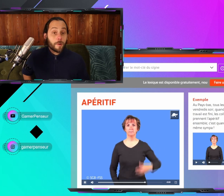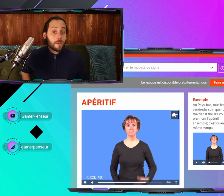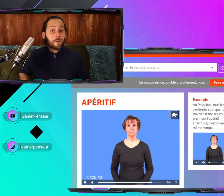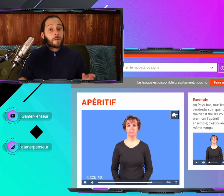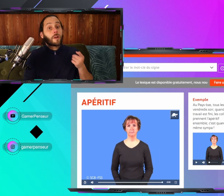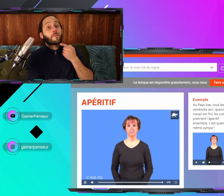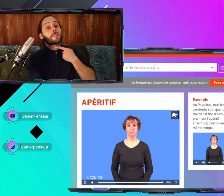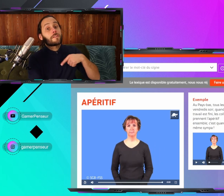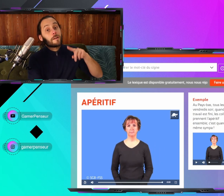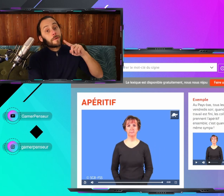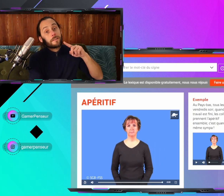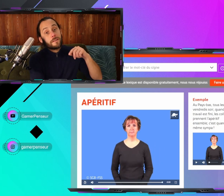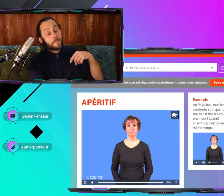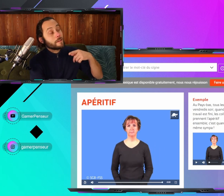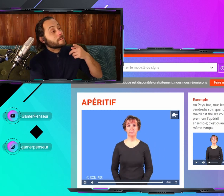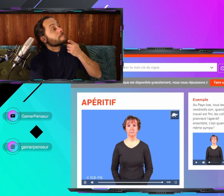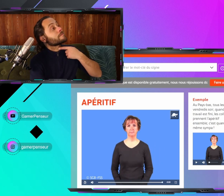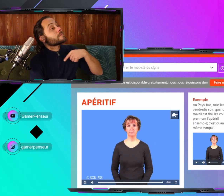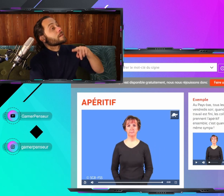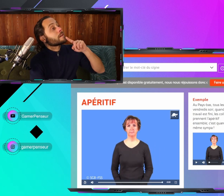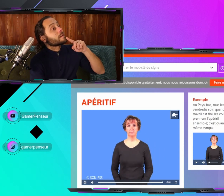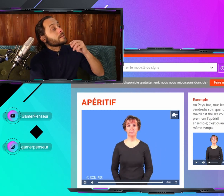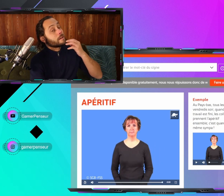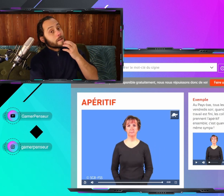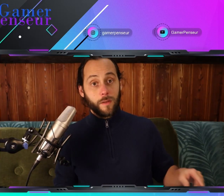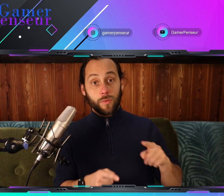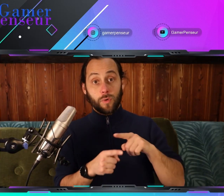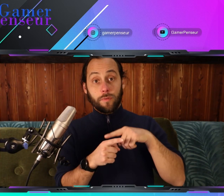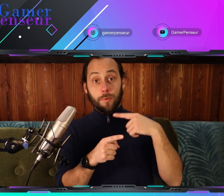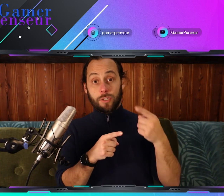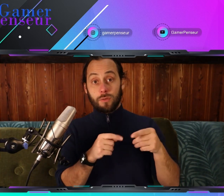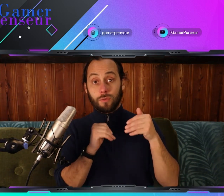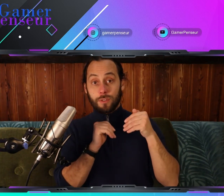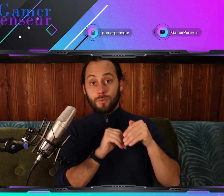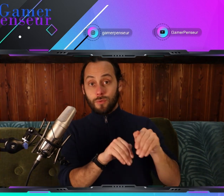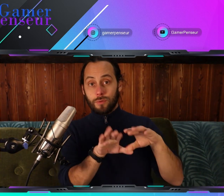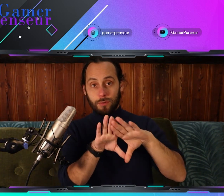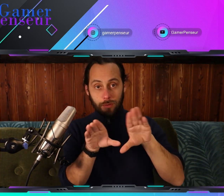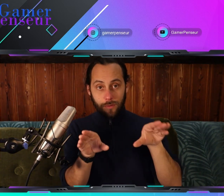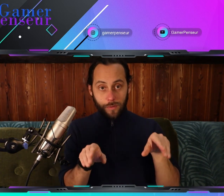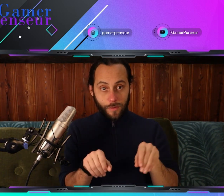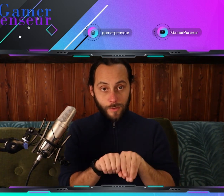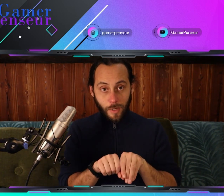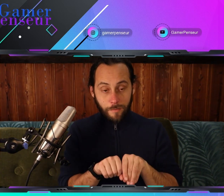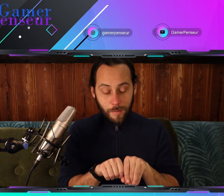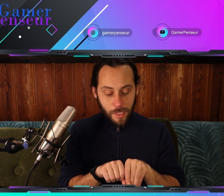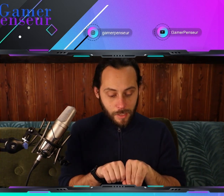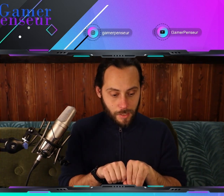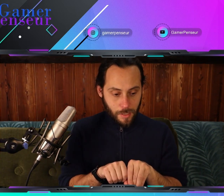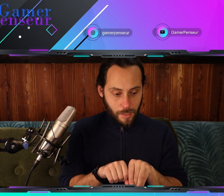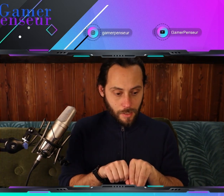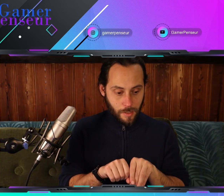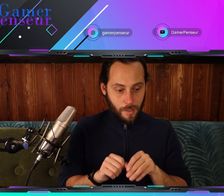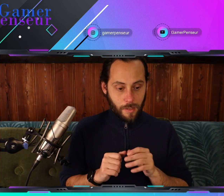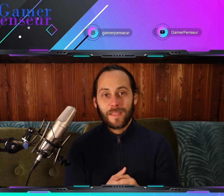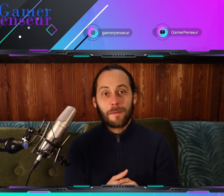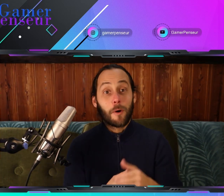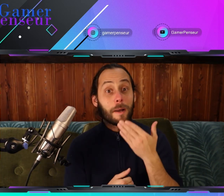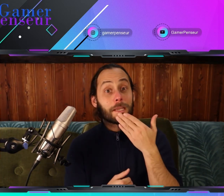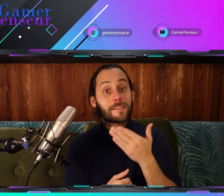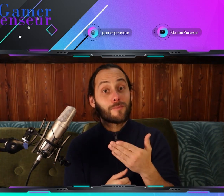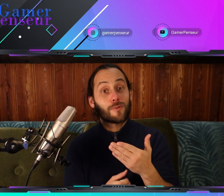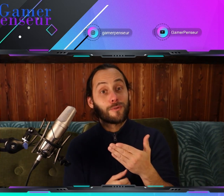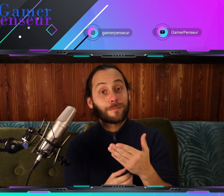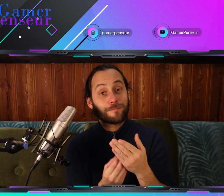Ah voilà, ok. Alors moi je signe apéritif. Donc fois prochaine, on continue sur la famille.